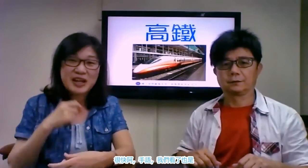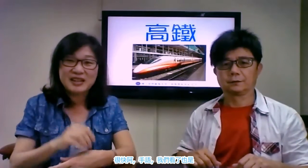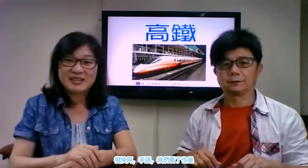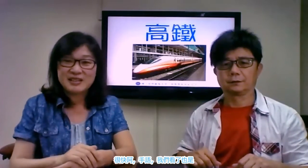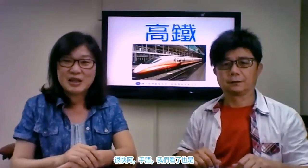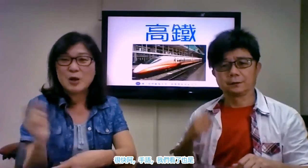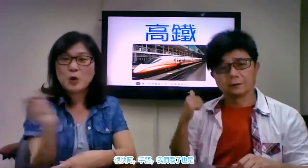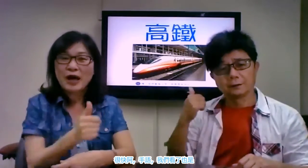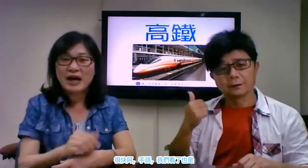哦，很快啊。